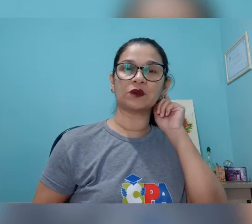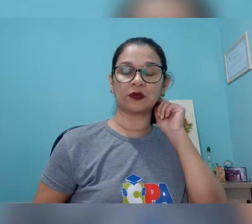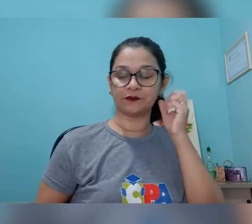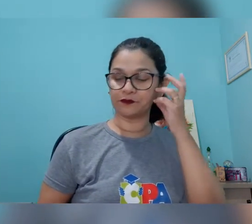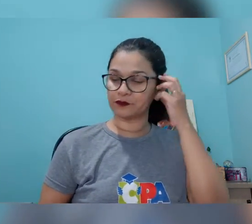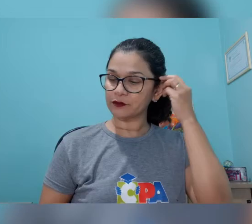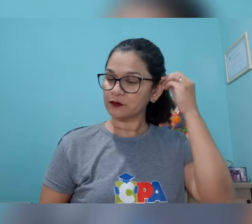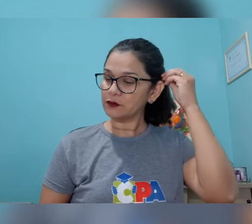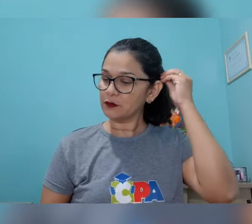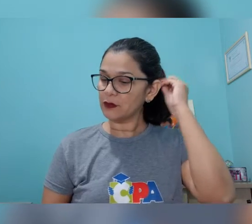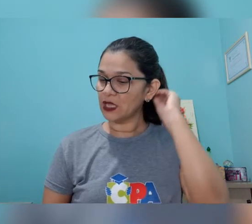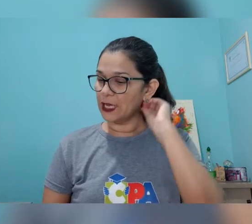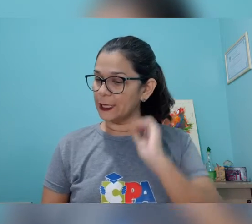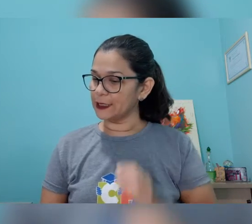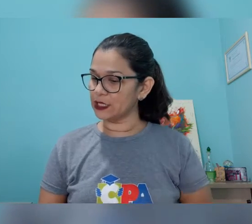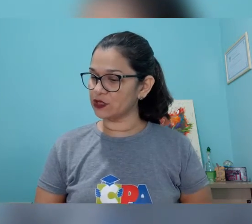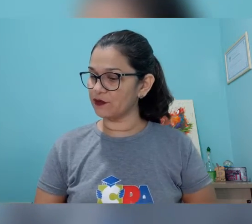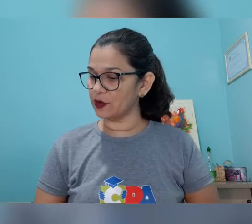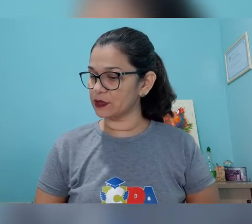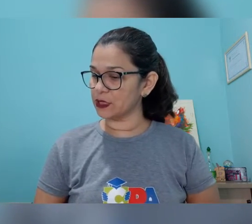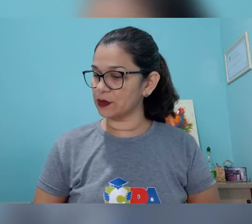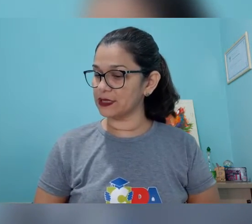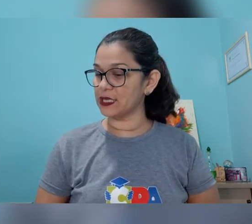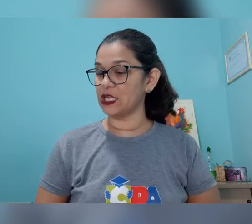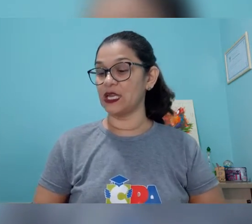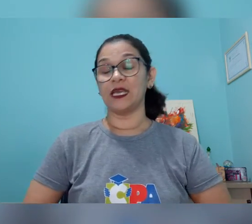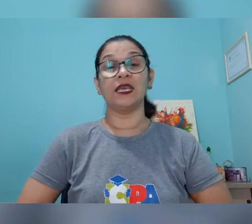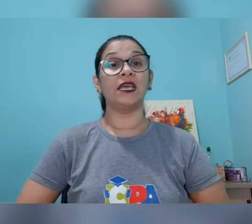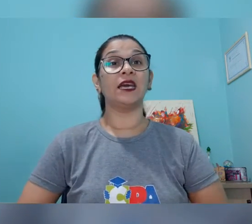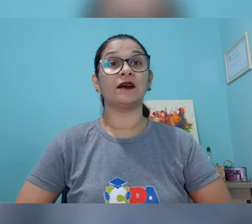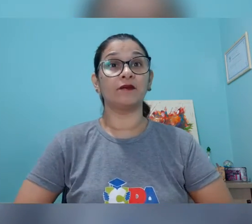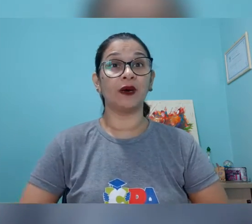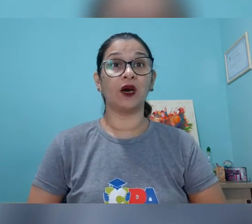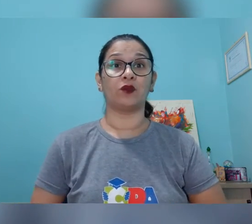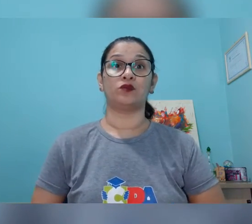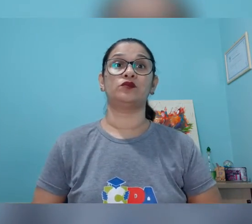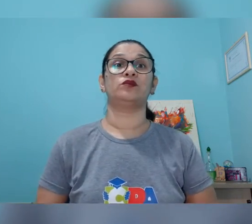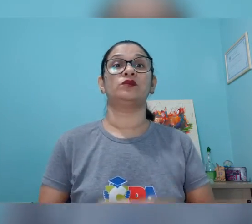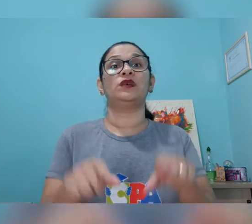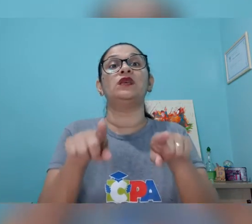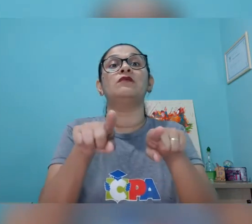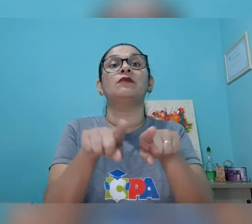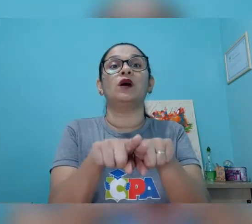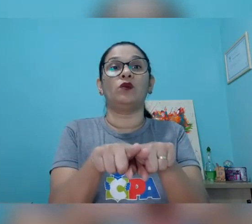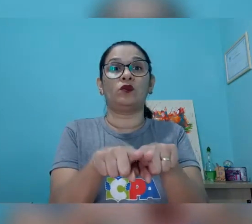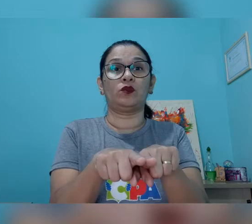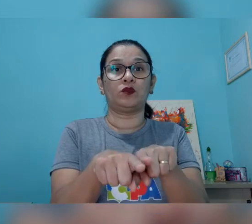pessoa. Deixa eu ver outra coisa aqui. Irmão, irmão.